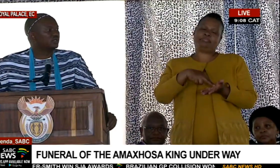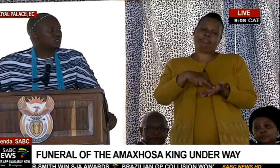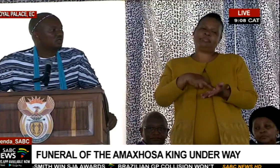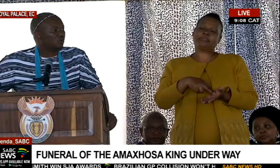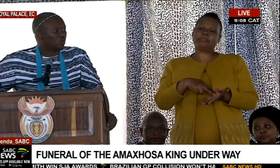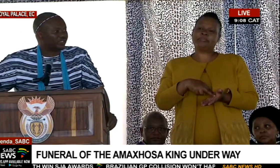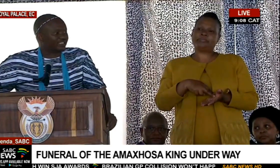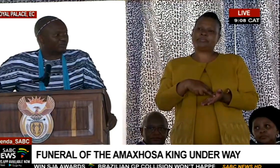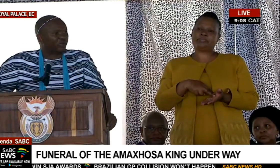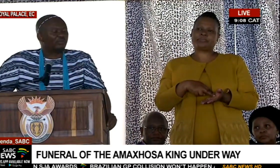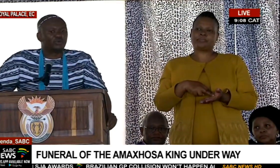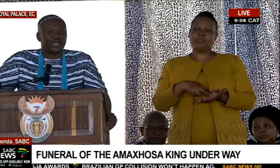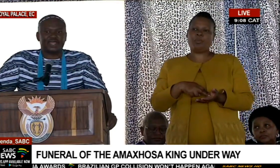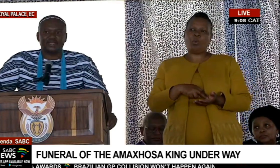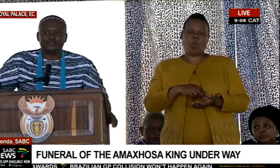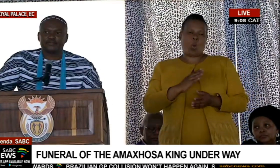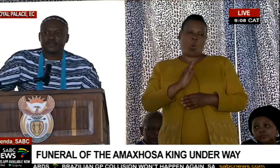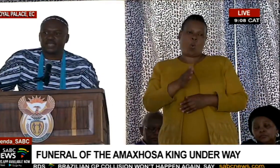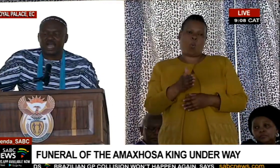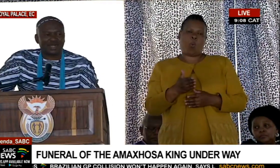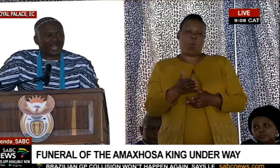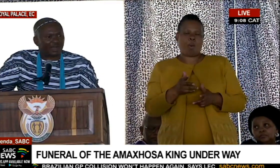ngenyawo ukuze siphulaphule